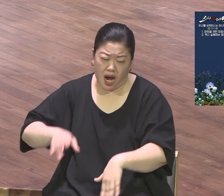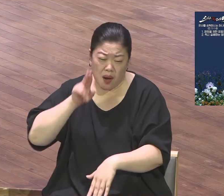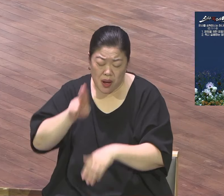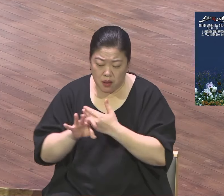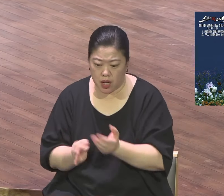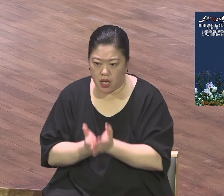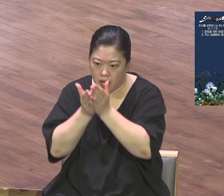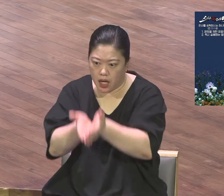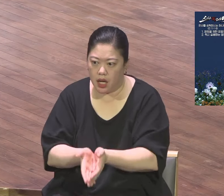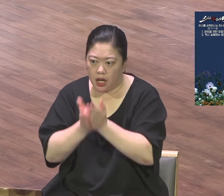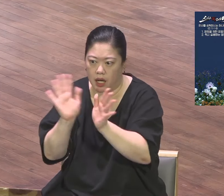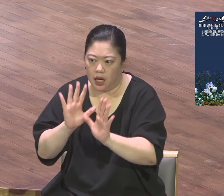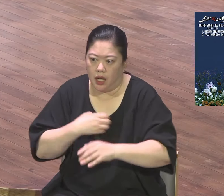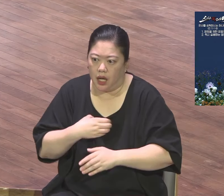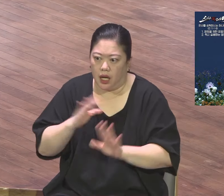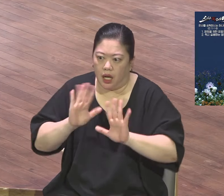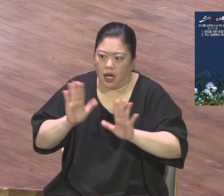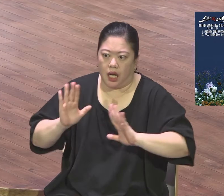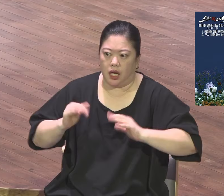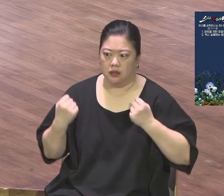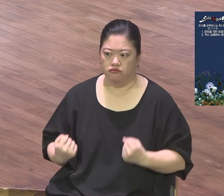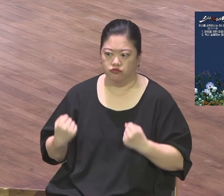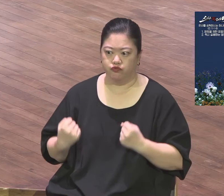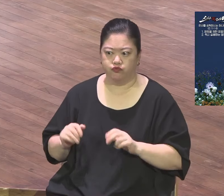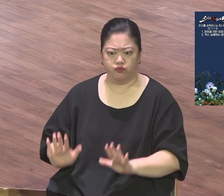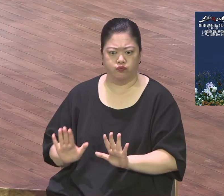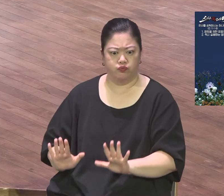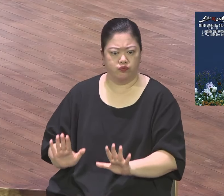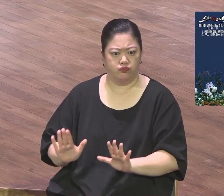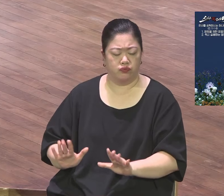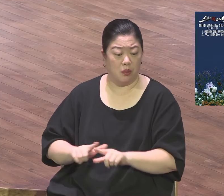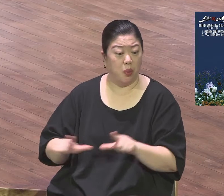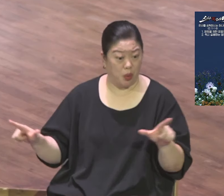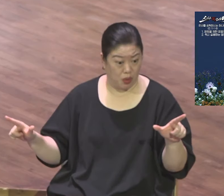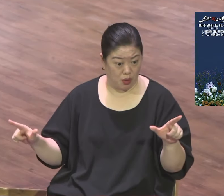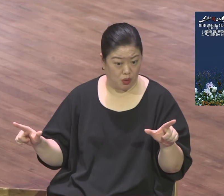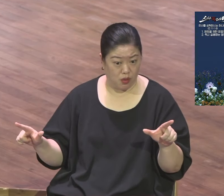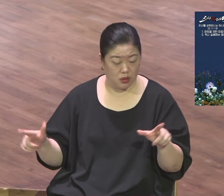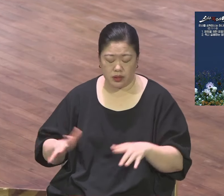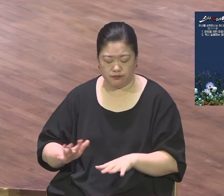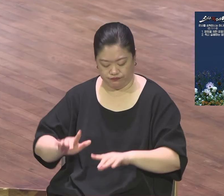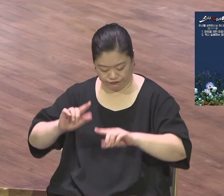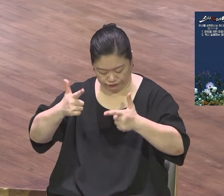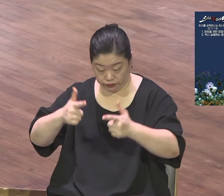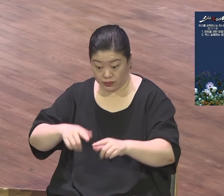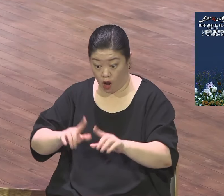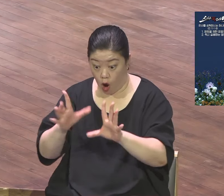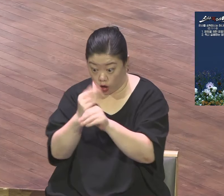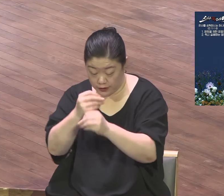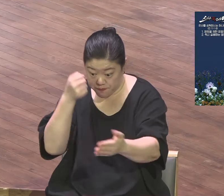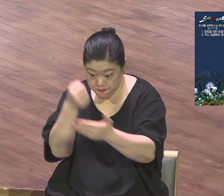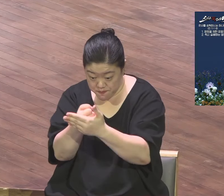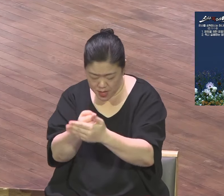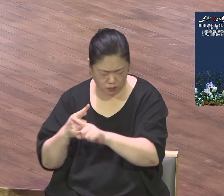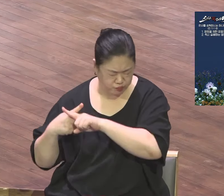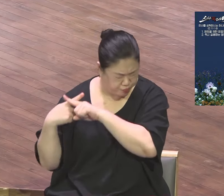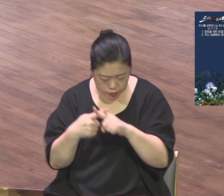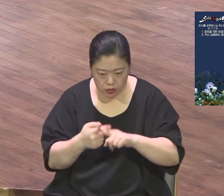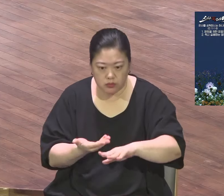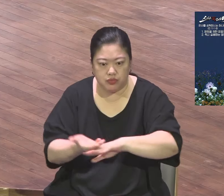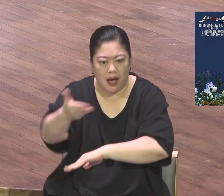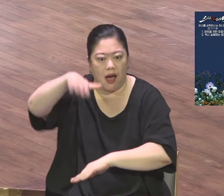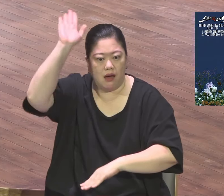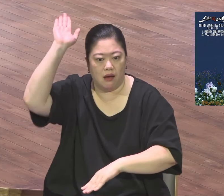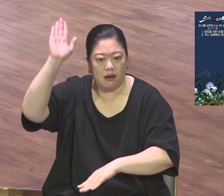지난주 설교를 통해서 강조했지만 영적 성장을 이루고 응답받고 쓰임받기 위해서는